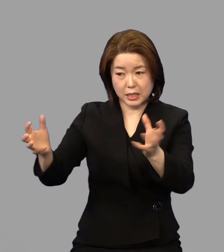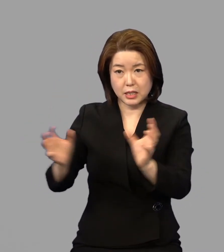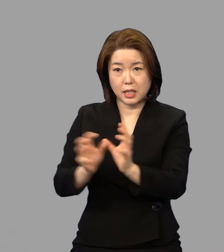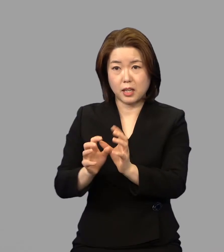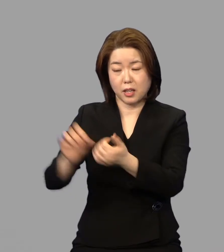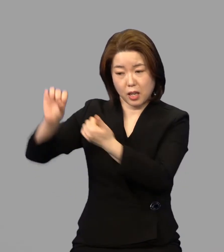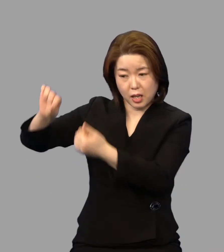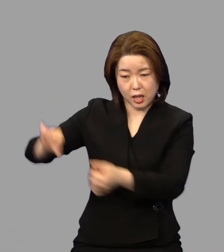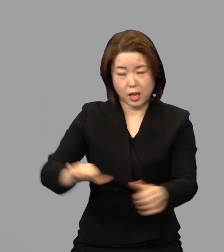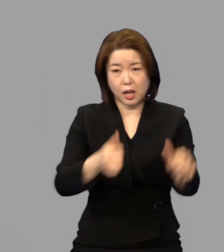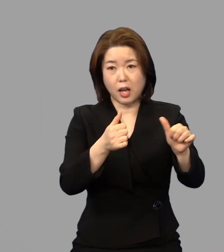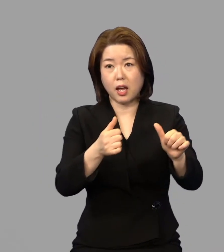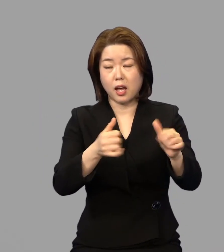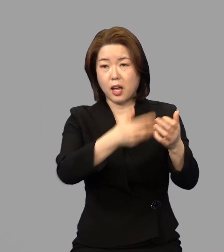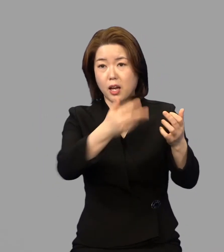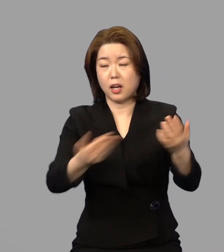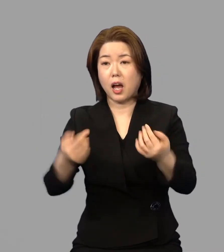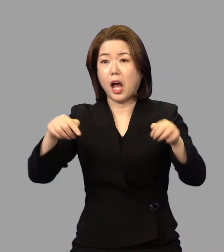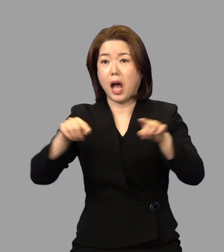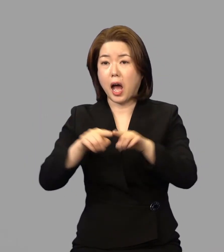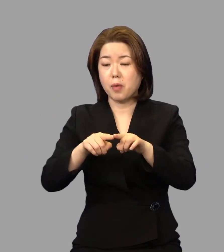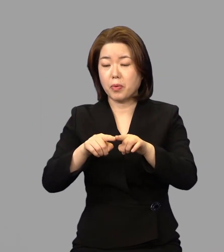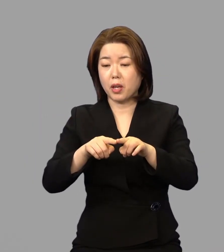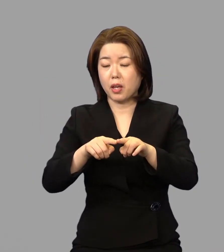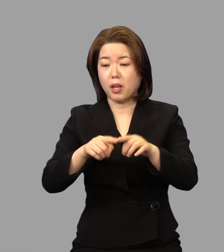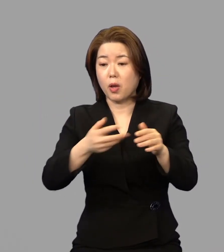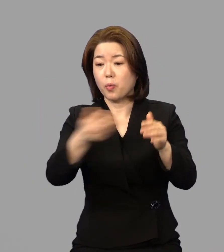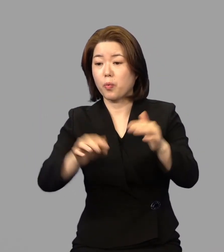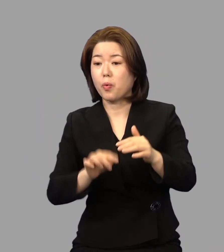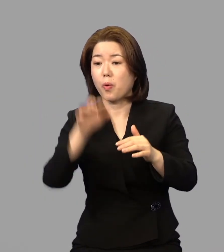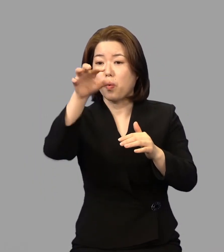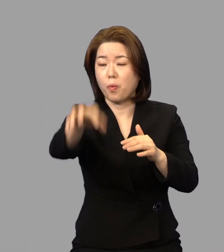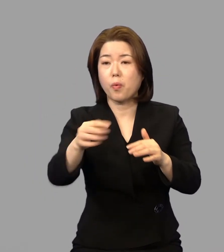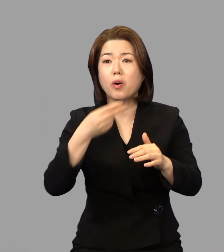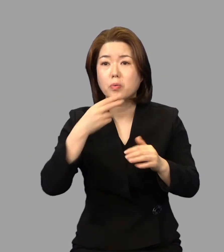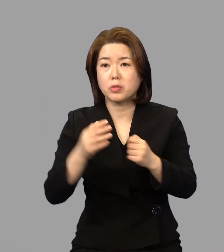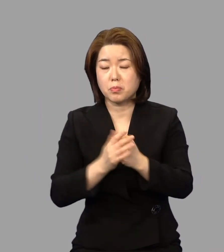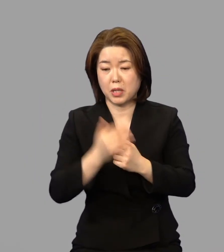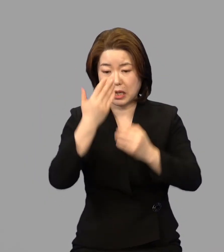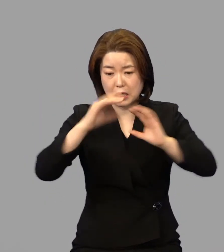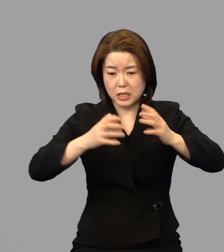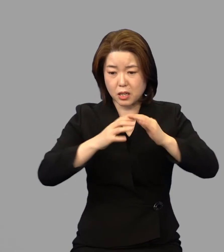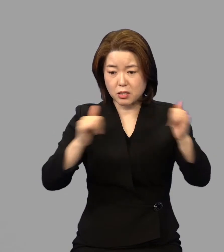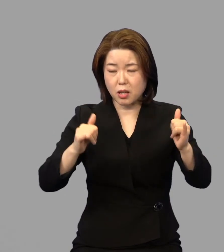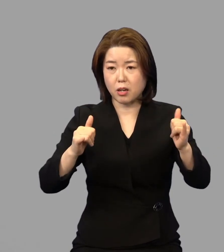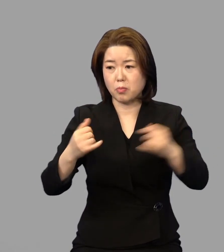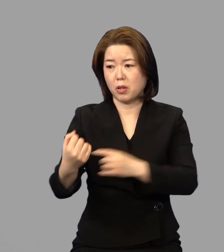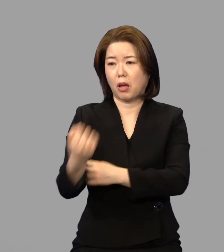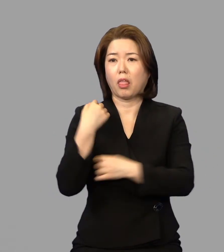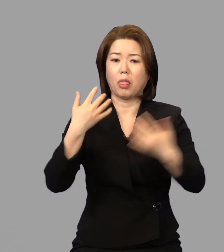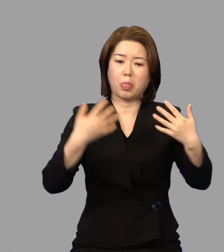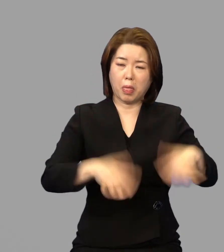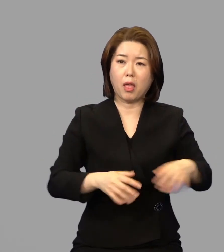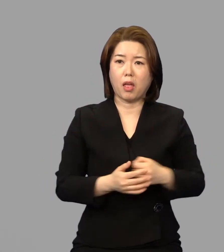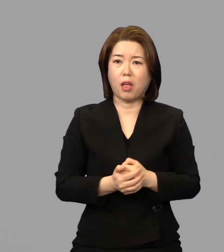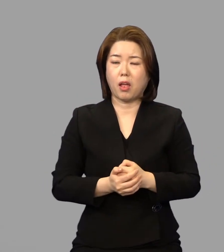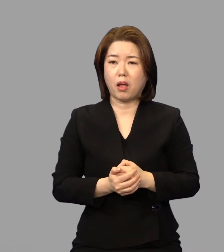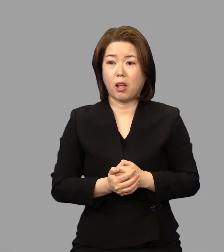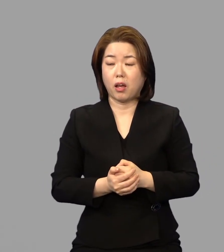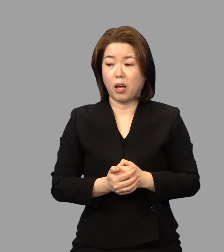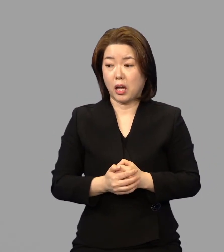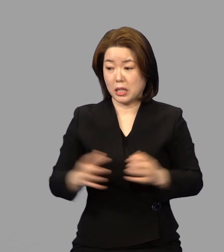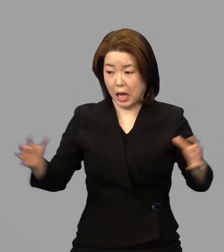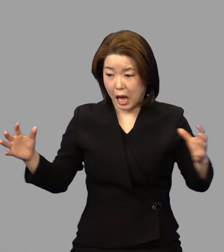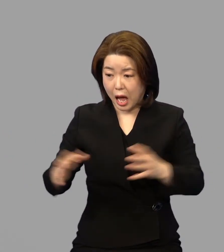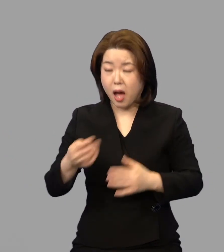요단강을 건너지 않으면 이스라엘 백성은 힘이 쫙 빠져요. 그렇지 않아도 쉽지 않은 가나안